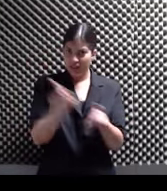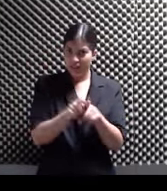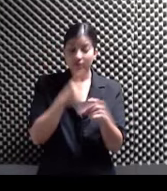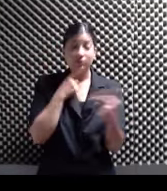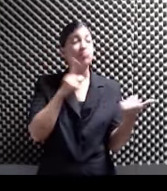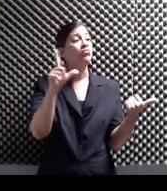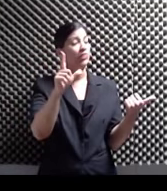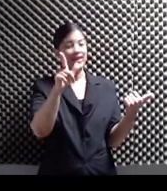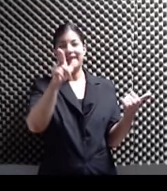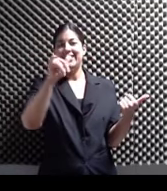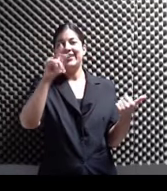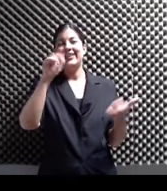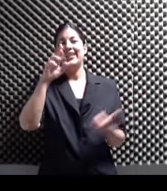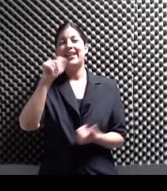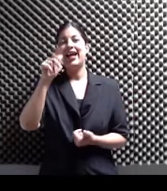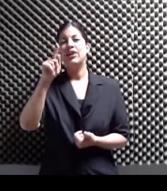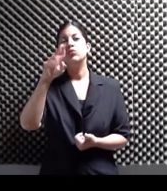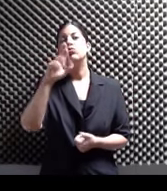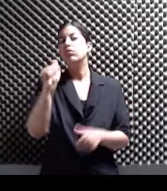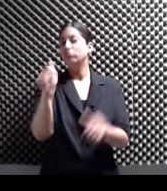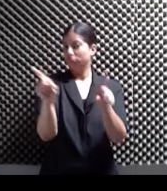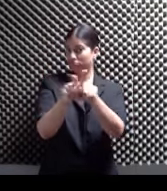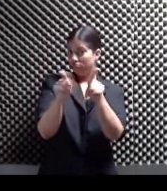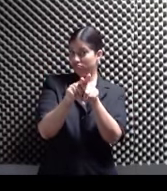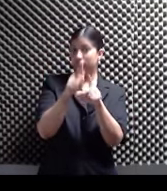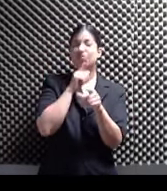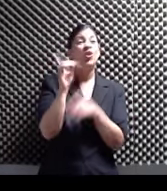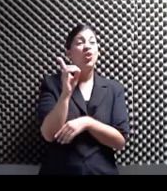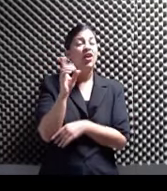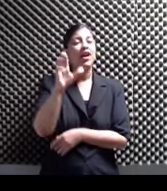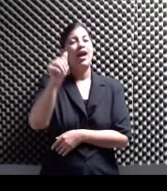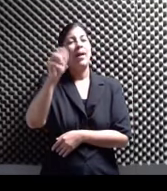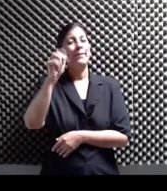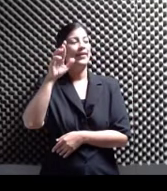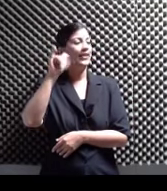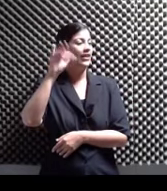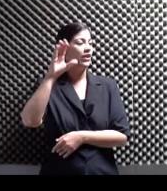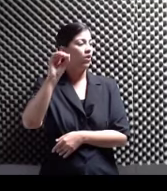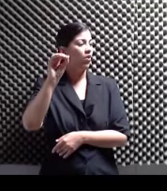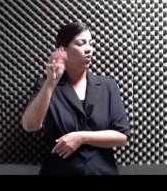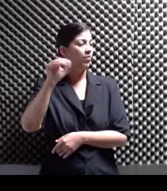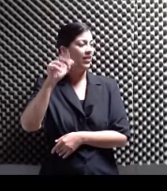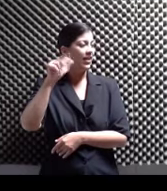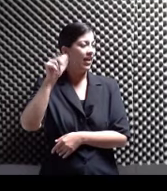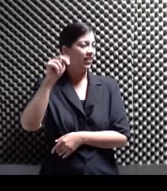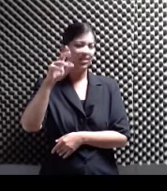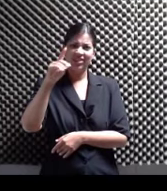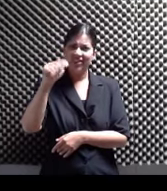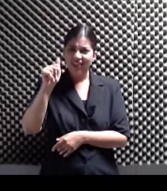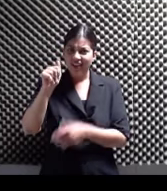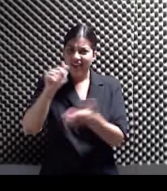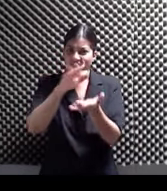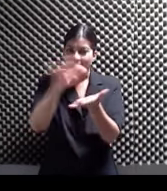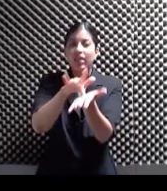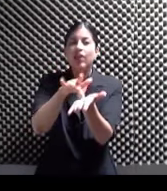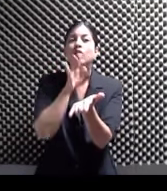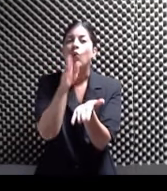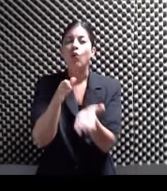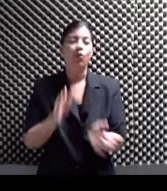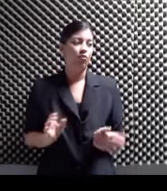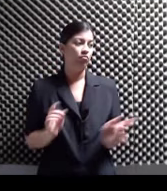literatura también. También, de todo. Sí, qué bien. Esto es el Américo Miranda, sí. El mismo Miranda. Medio, el mismo medio, sí, del Américo Miranda. Pues